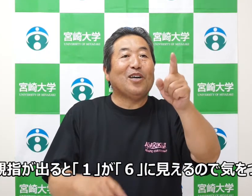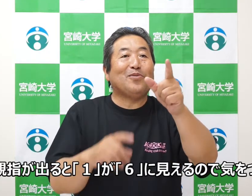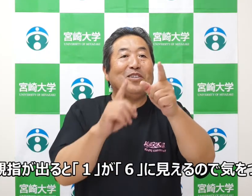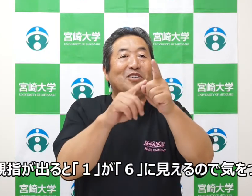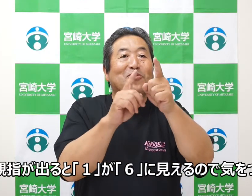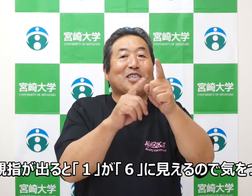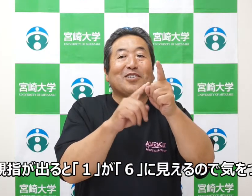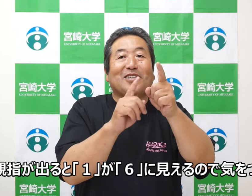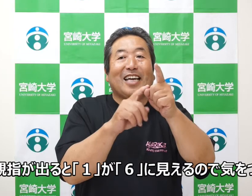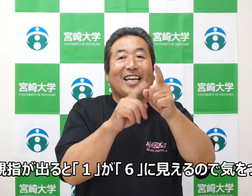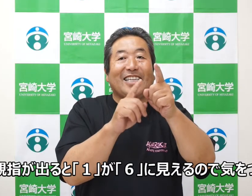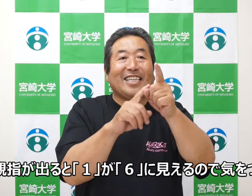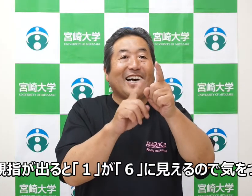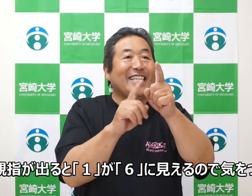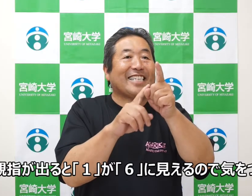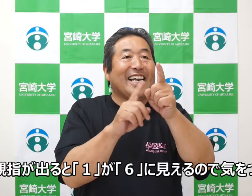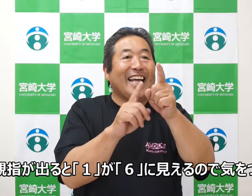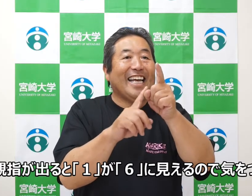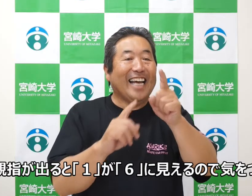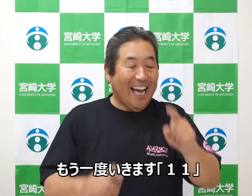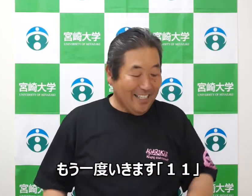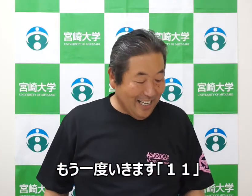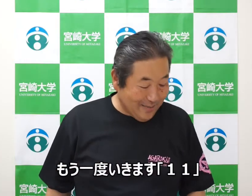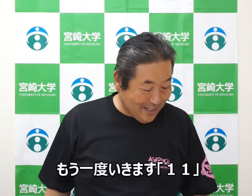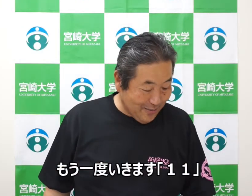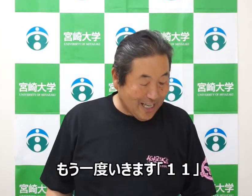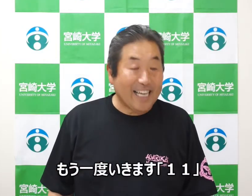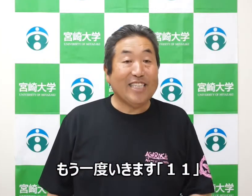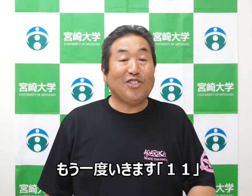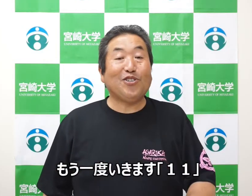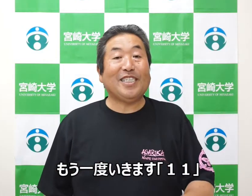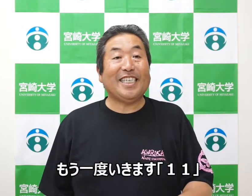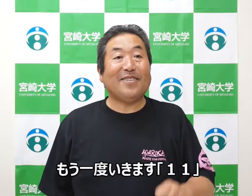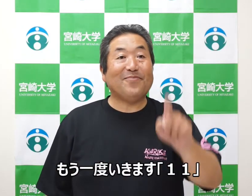に気をつけてください。出たがりですからね。はい、いただきますよ。もう一回。